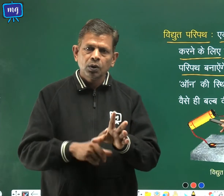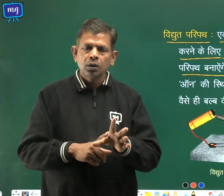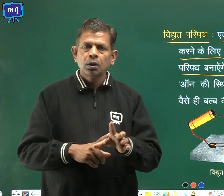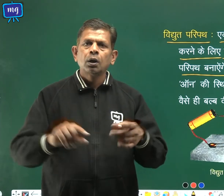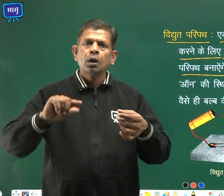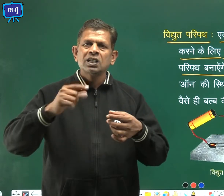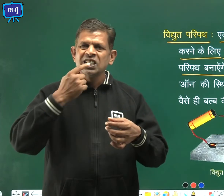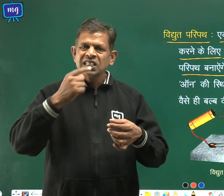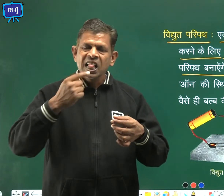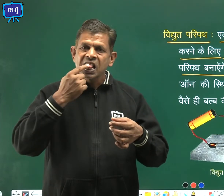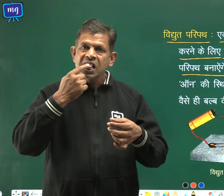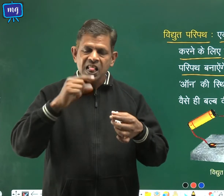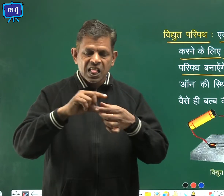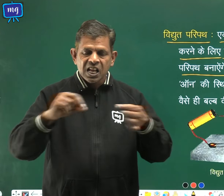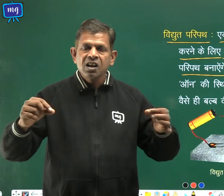संयोजी तार से